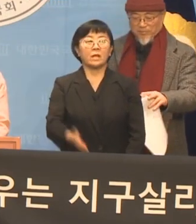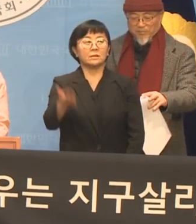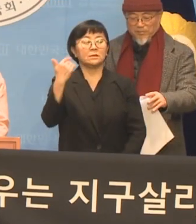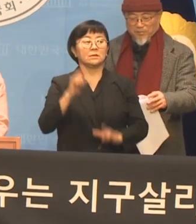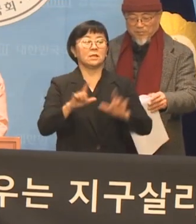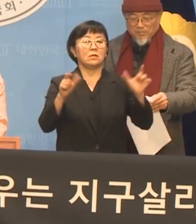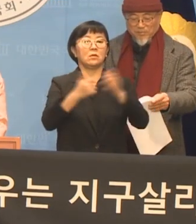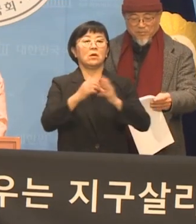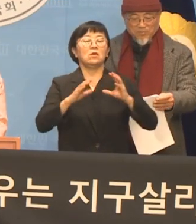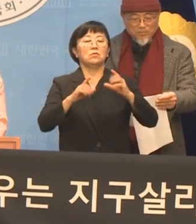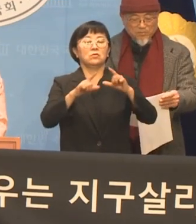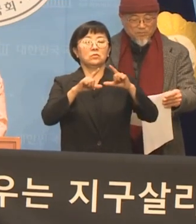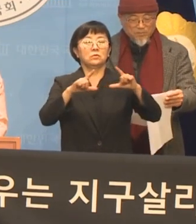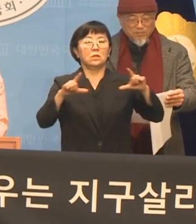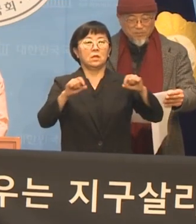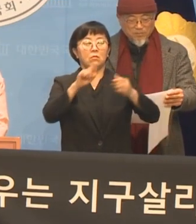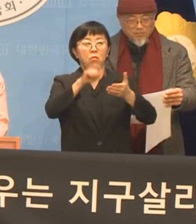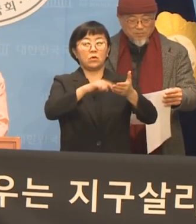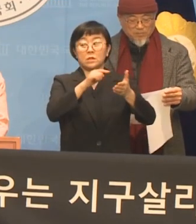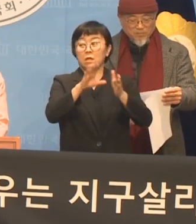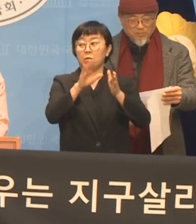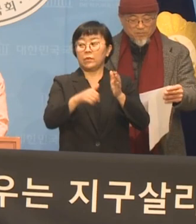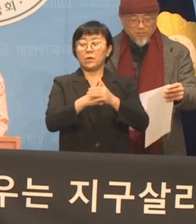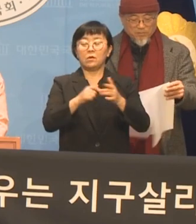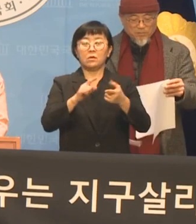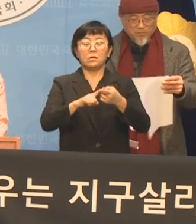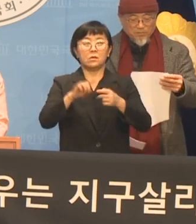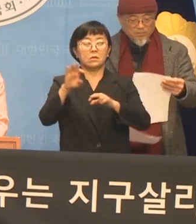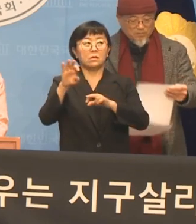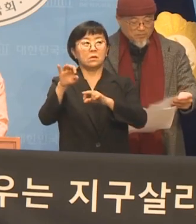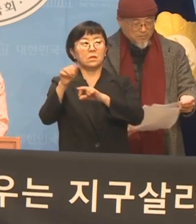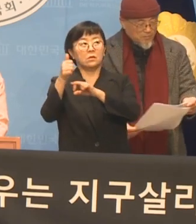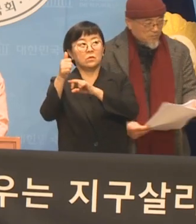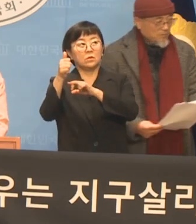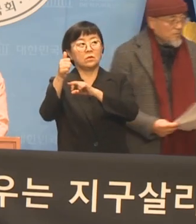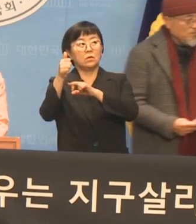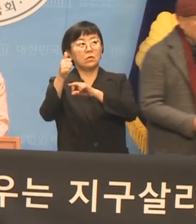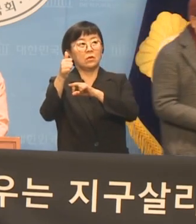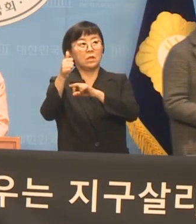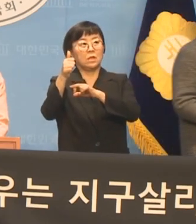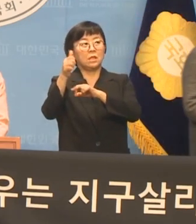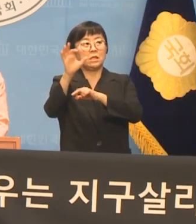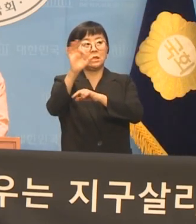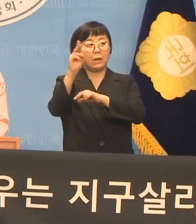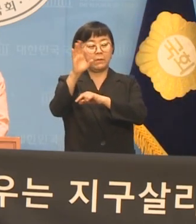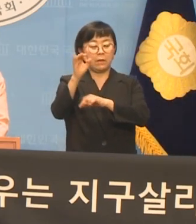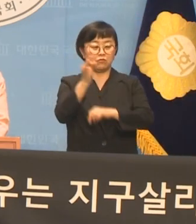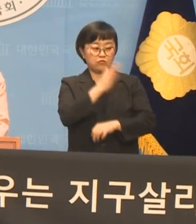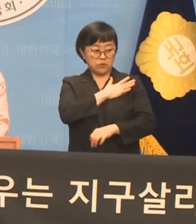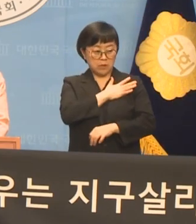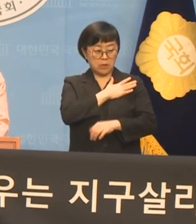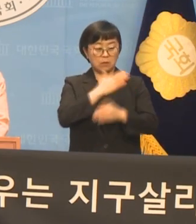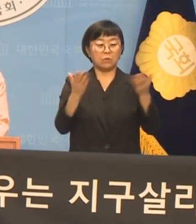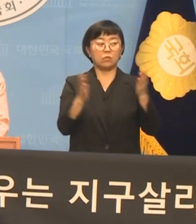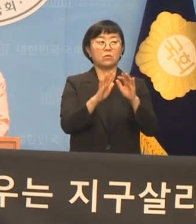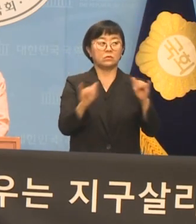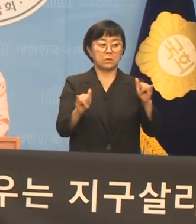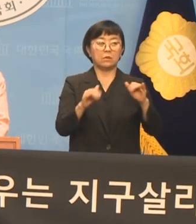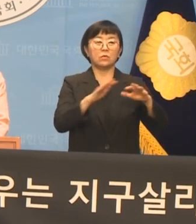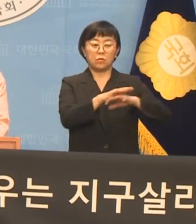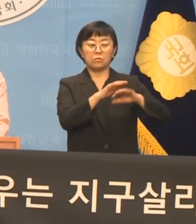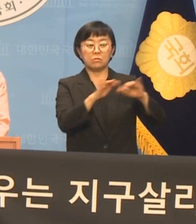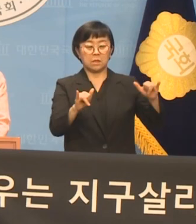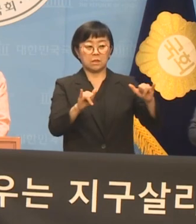지난날 국채보상운동 때 임금부터 고관이나 양반, 부유층은 물론 노동자,